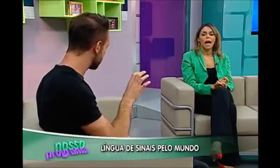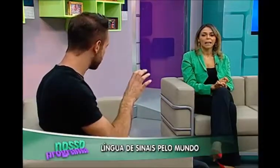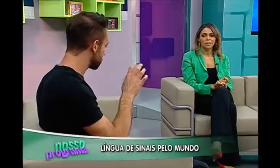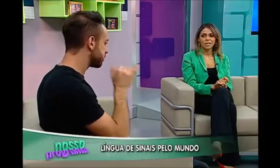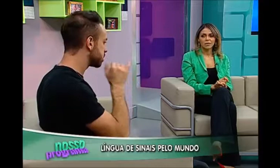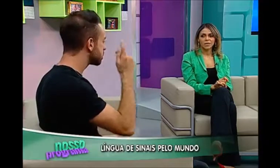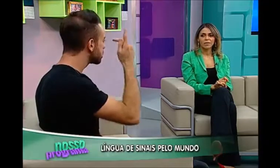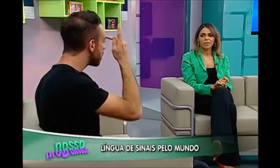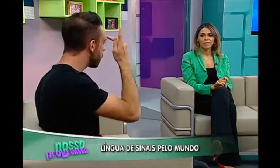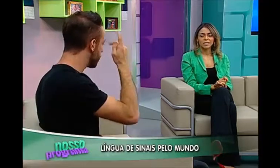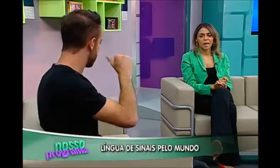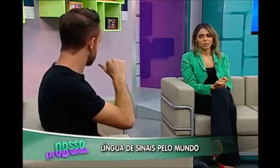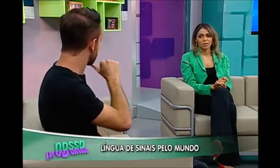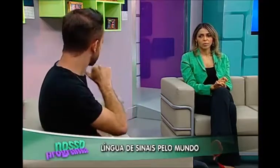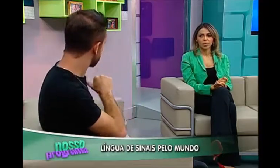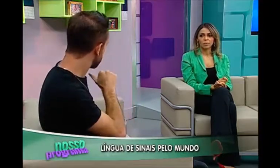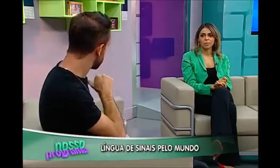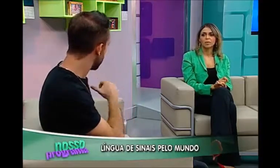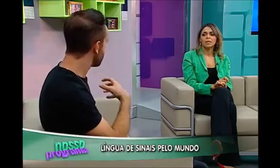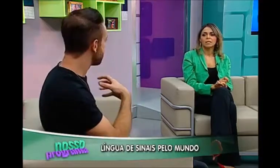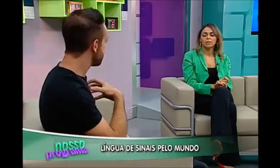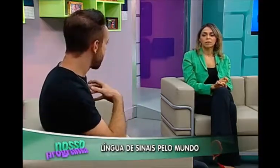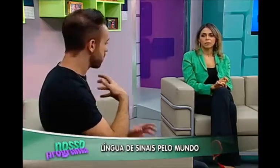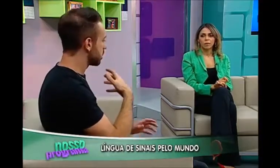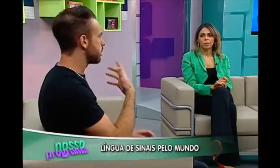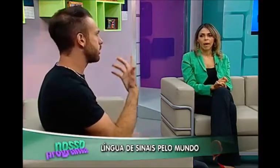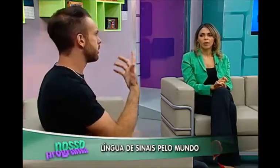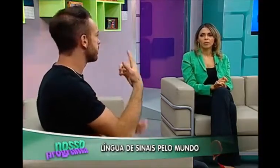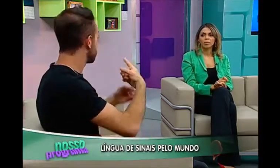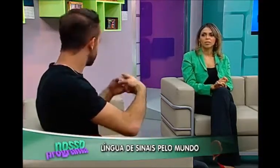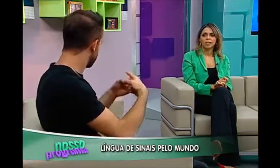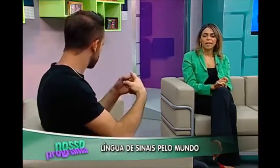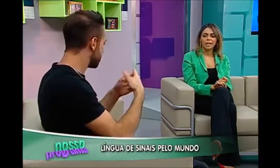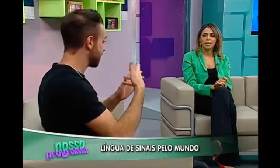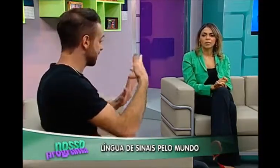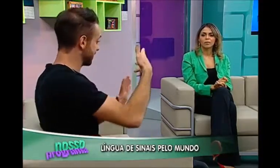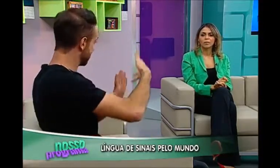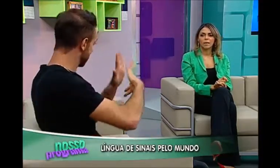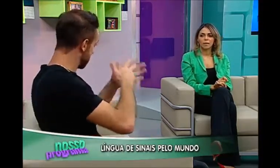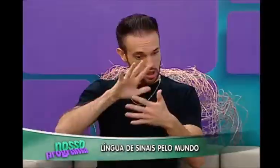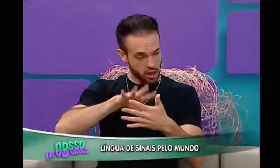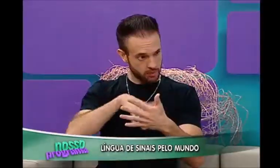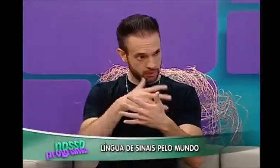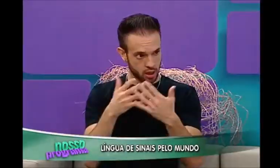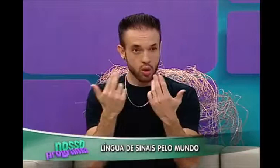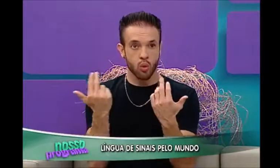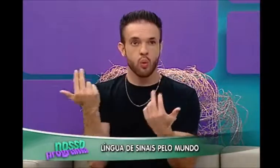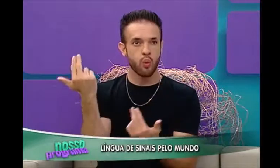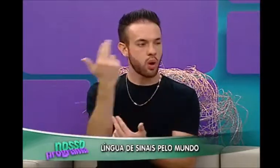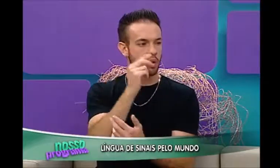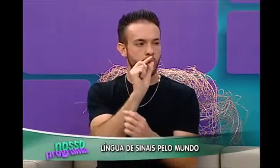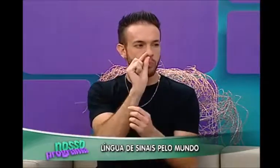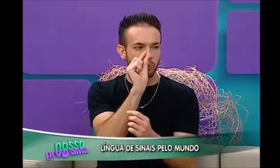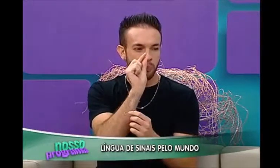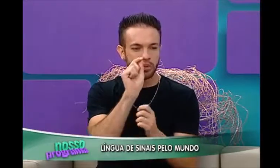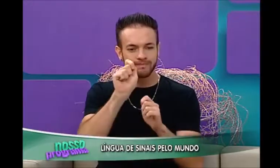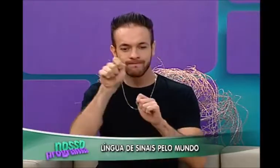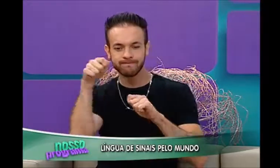Aqui no Brasil tem vários estados. Por exemplo, São Paulo, Rio de Janeiro, tem a Bahia. Então, muda